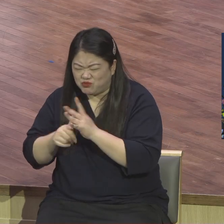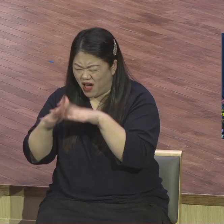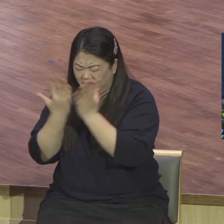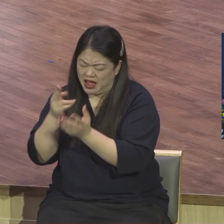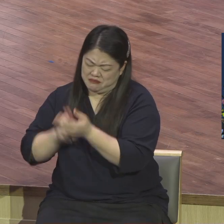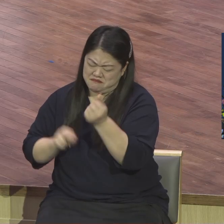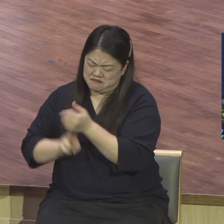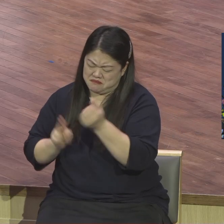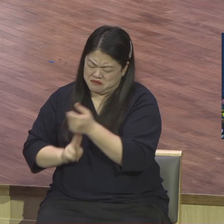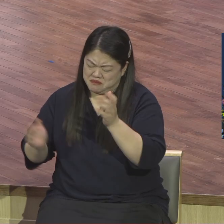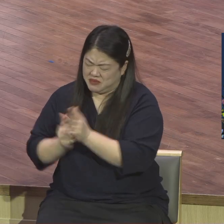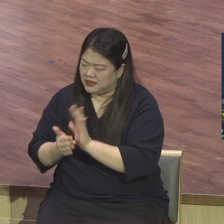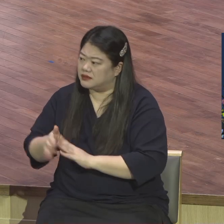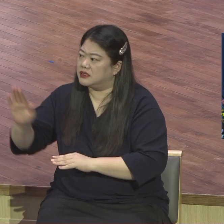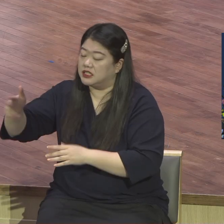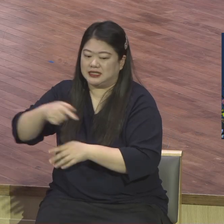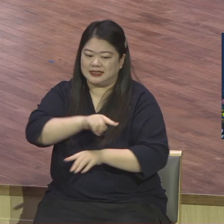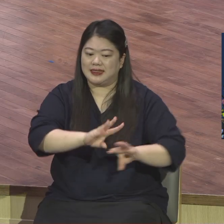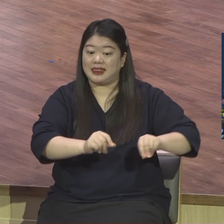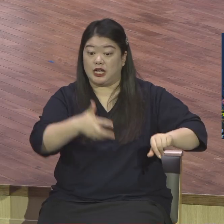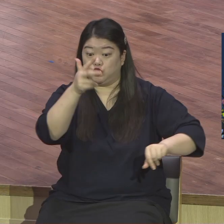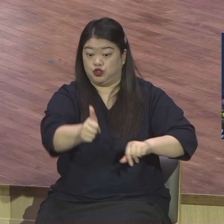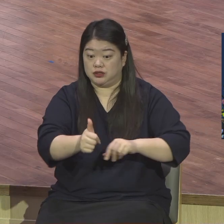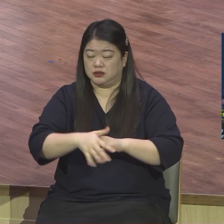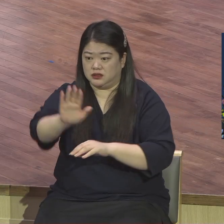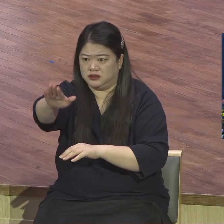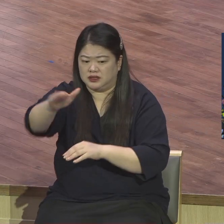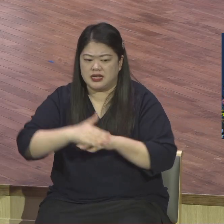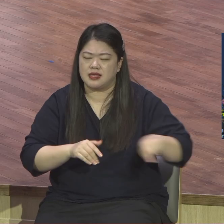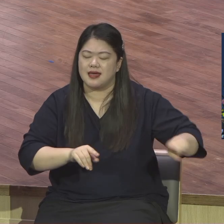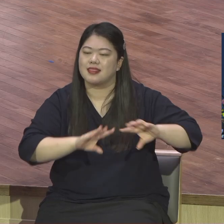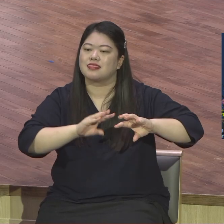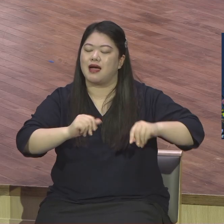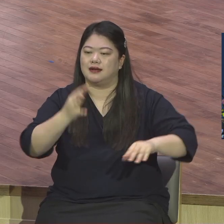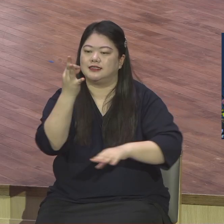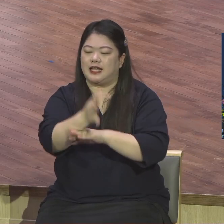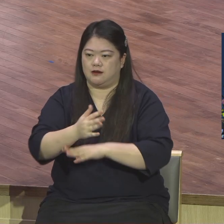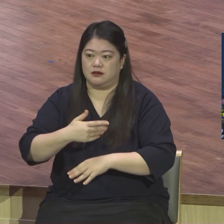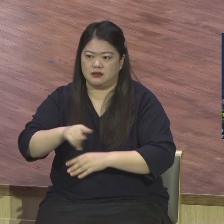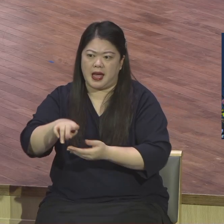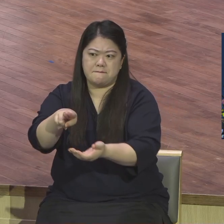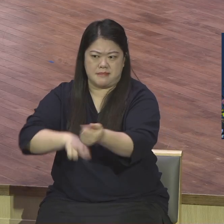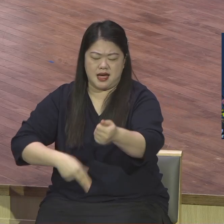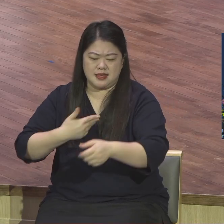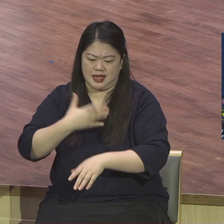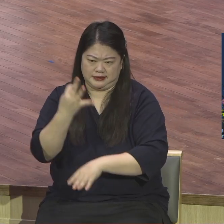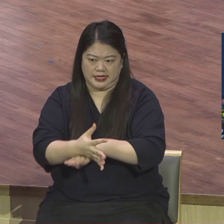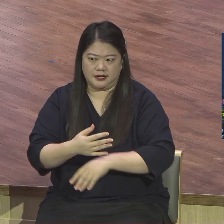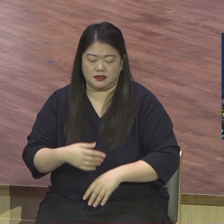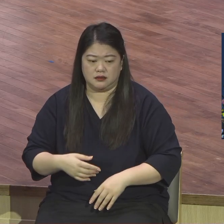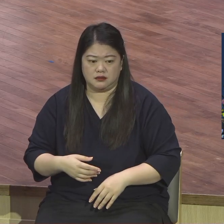그 왜 그래? 그 뭘 산꼭대기 그 거기 그 뭐 그리 중요하다 그걸 다 살라 그러냐?